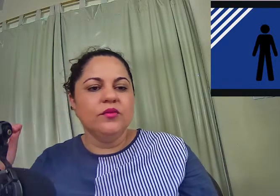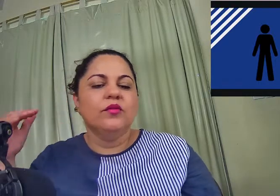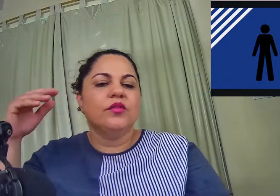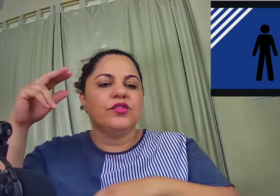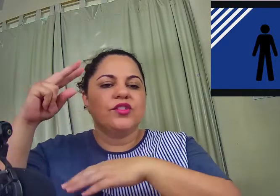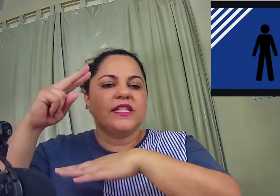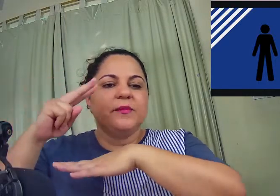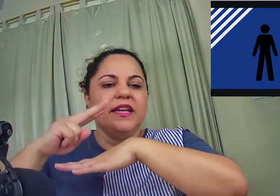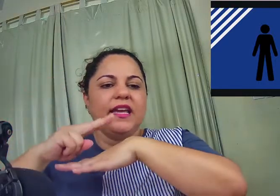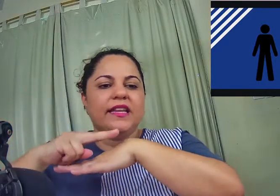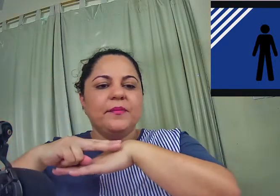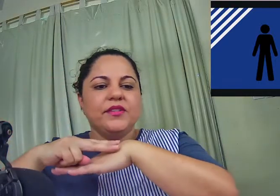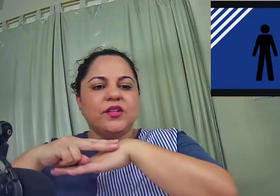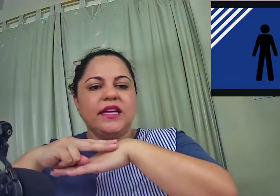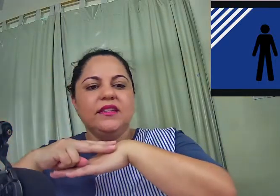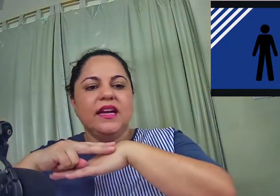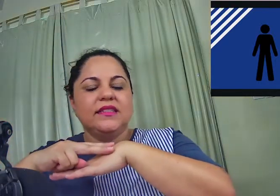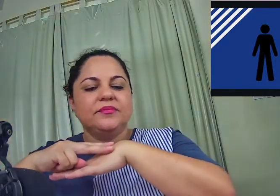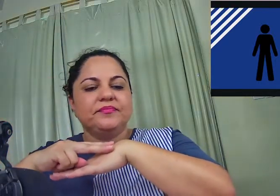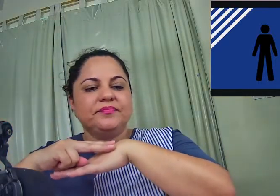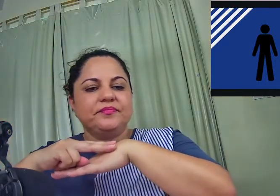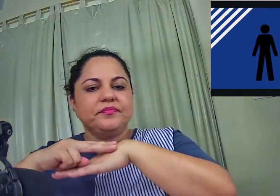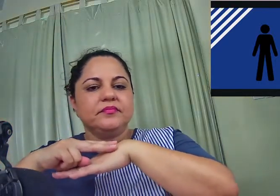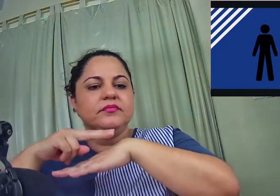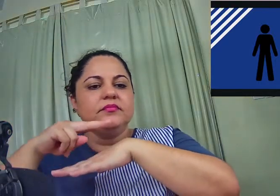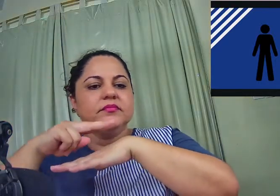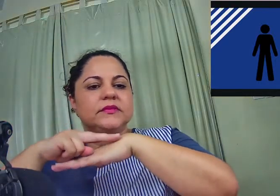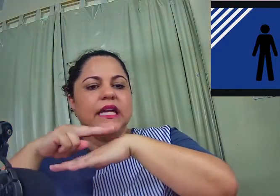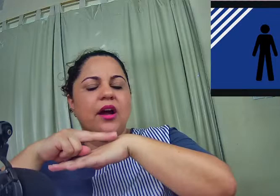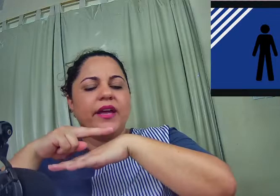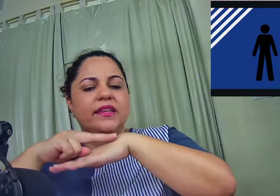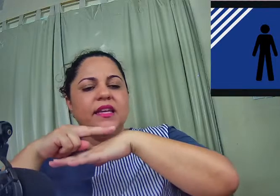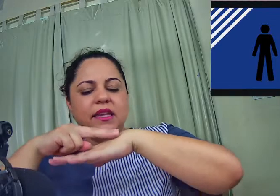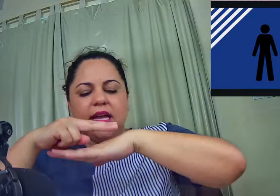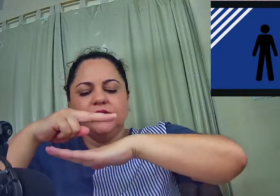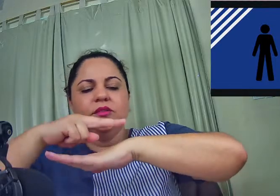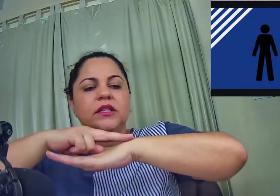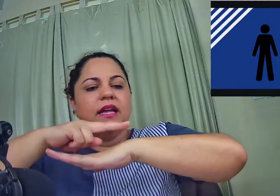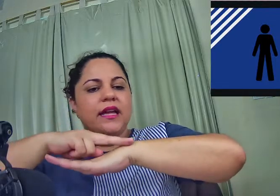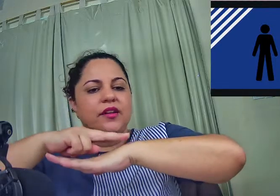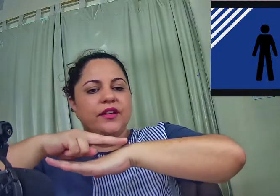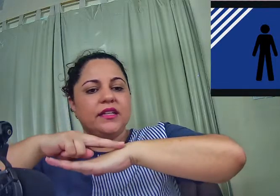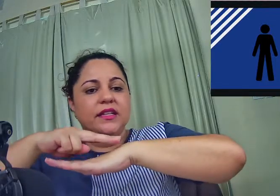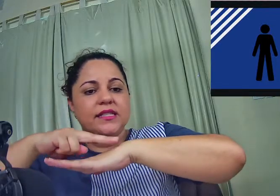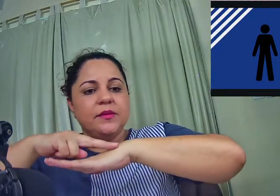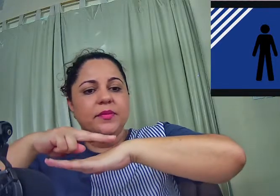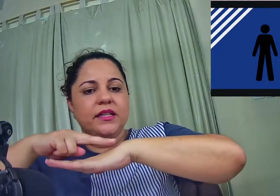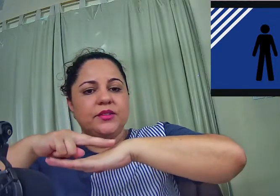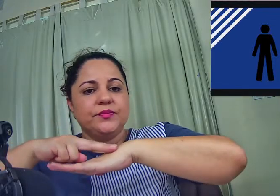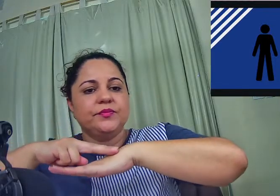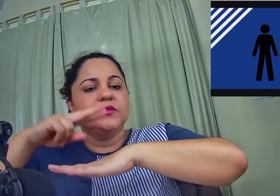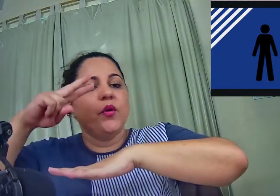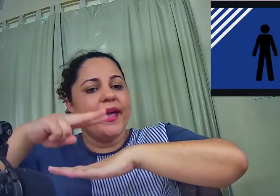onde eu já expliquei da pessoa deitada. É alguém deitado, ela fica nesse plano.